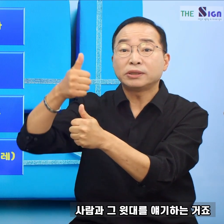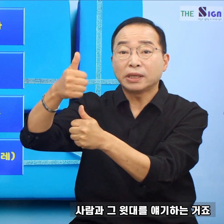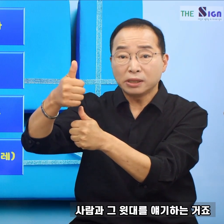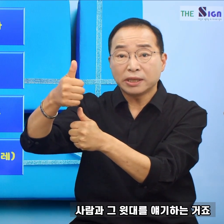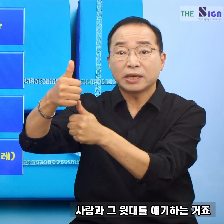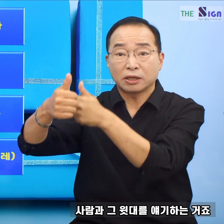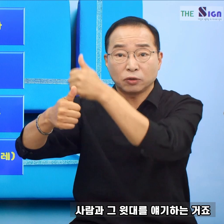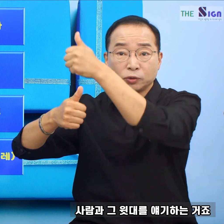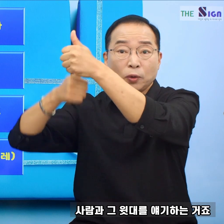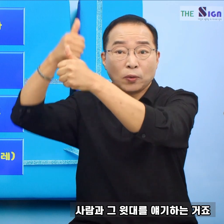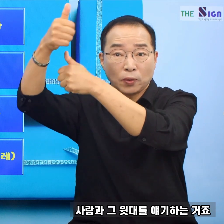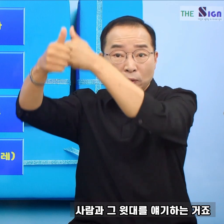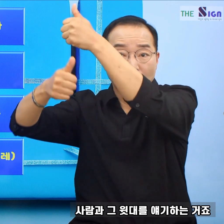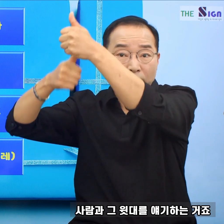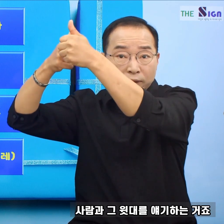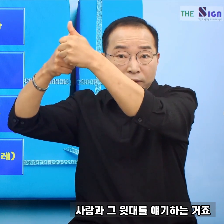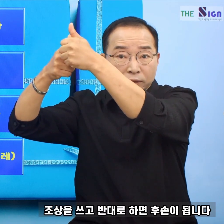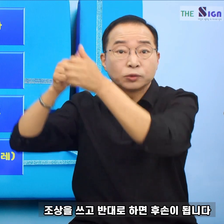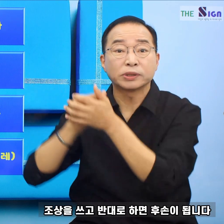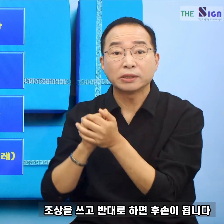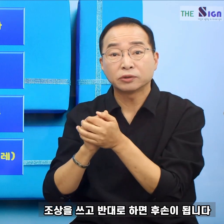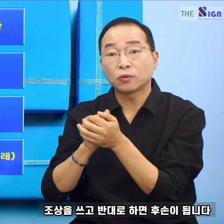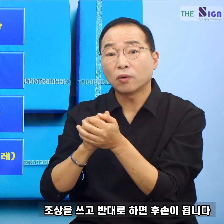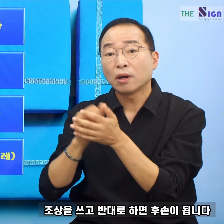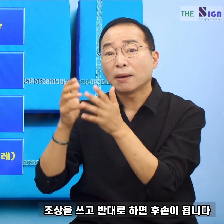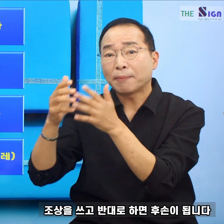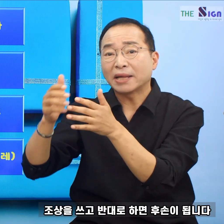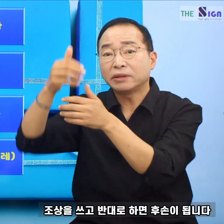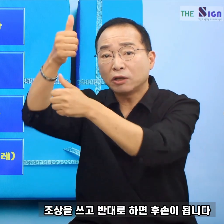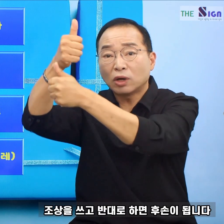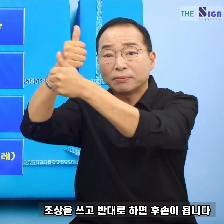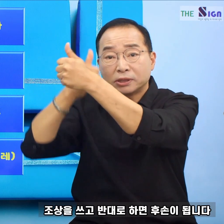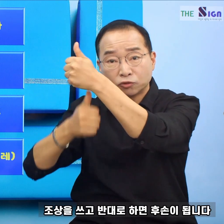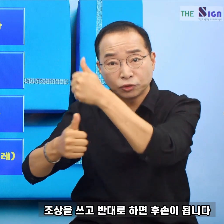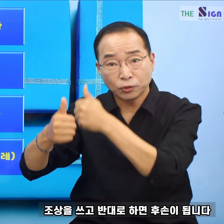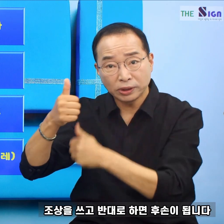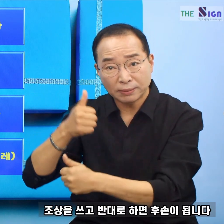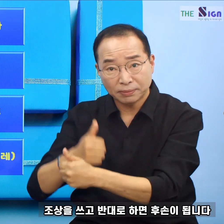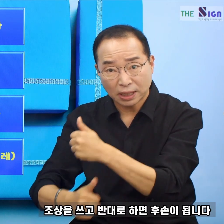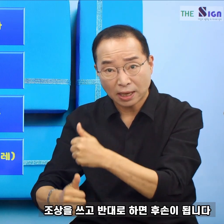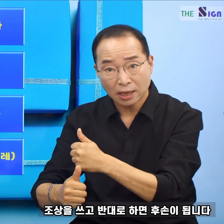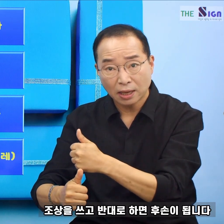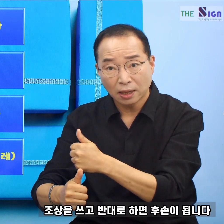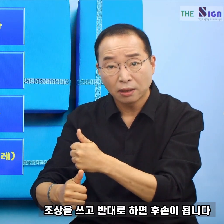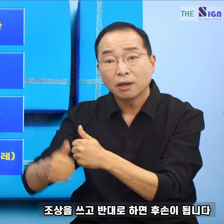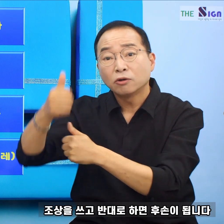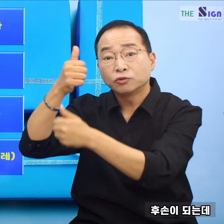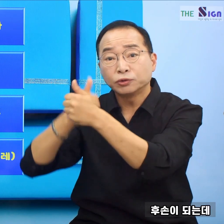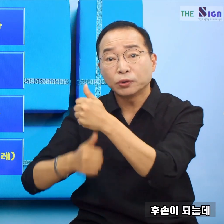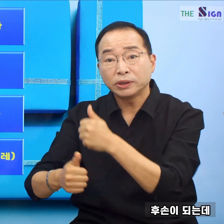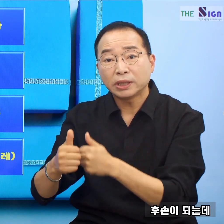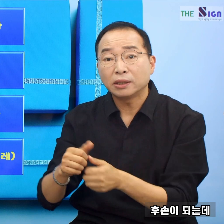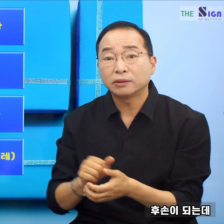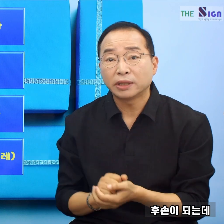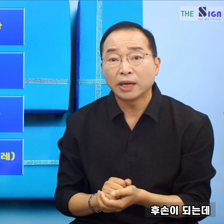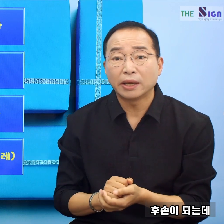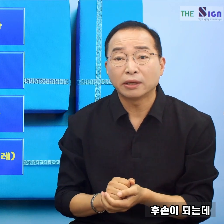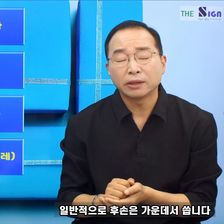윗대를 얘기하는 거죠. 조상을 쓰고 반대로 하면 이제 후손이 됩니다. 후손이 되는데